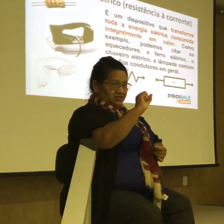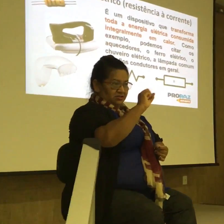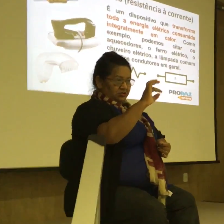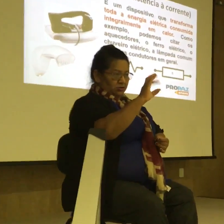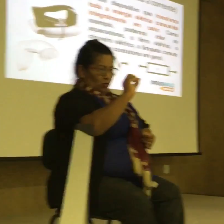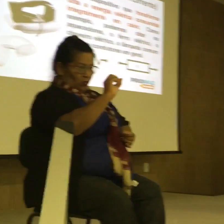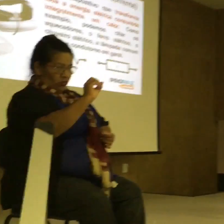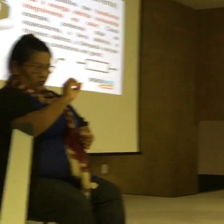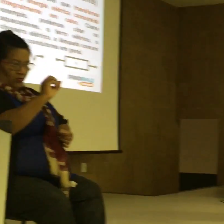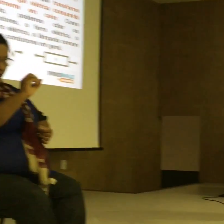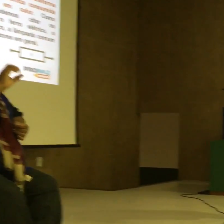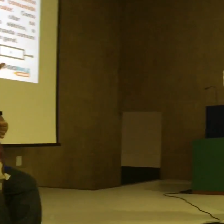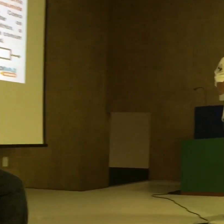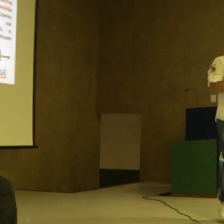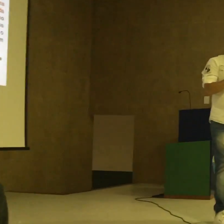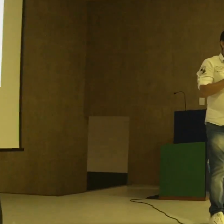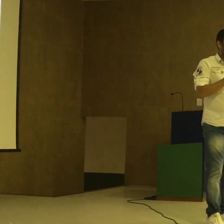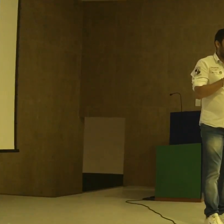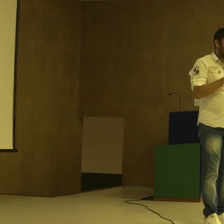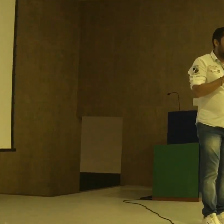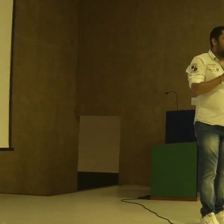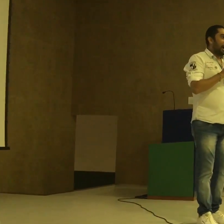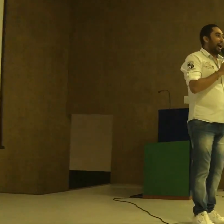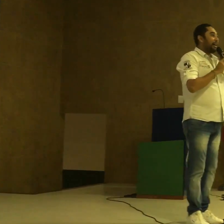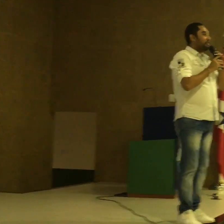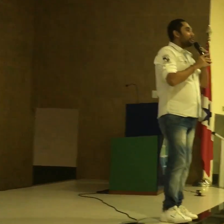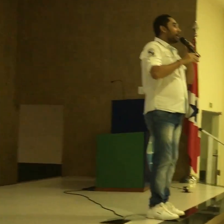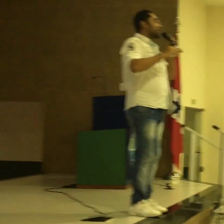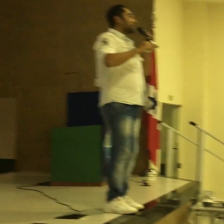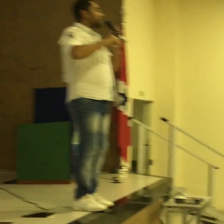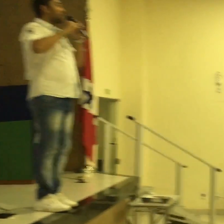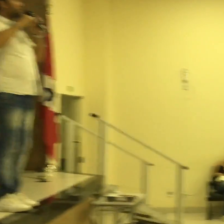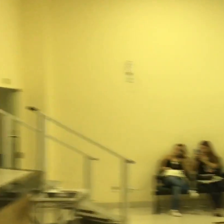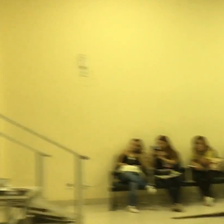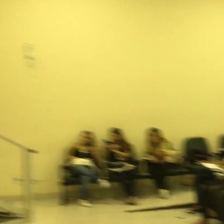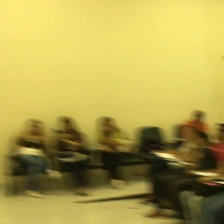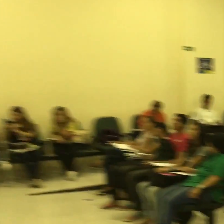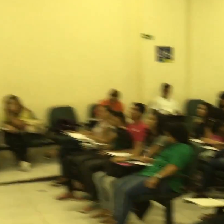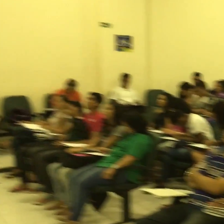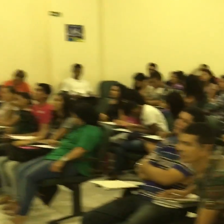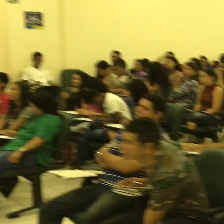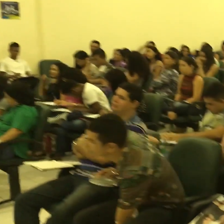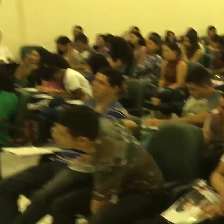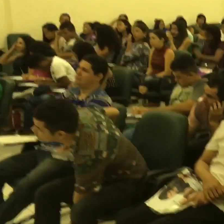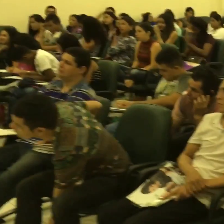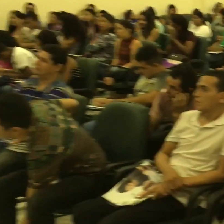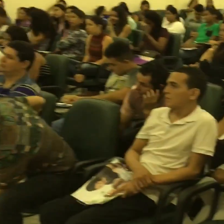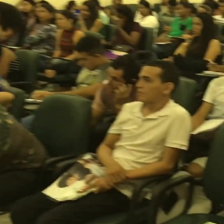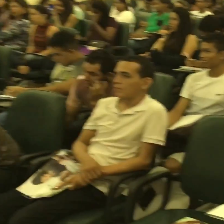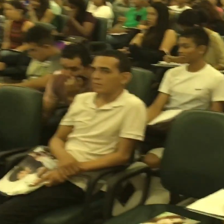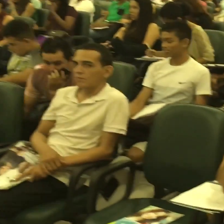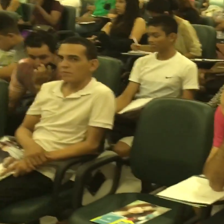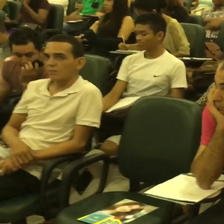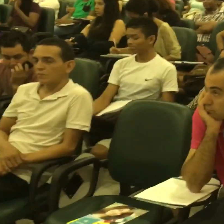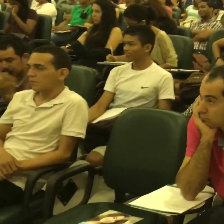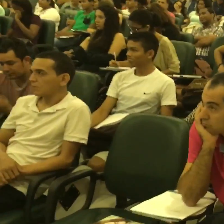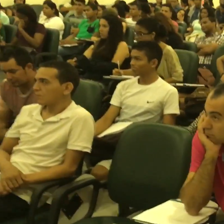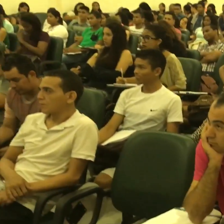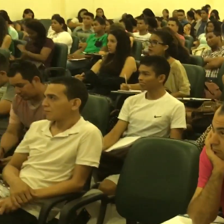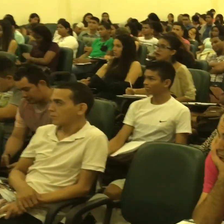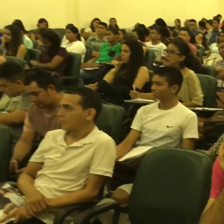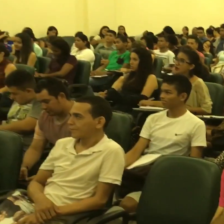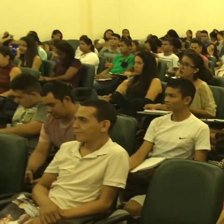Pessoal, agora isso aqui é importante. Não é registro, viu? Ah, eu fiz uma questão que registrou. É aquela que registra. Não,